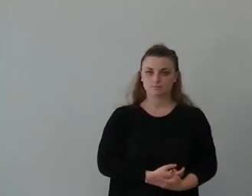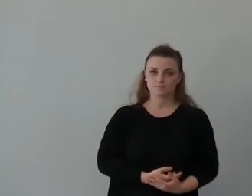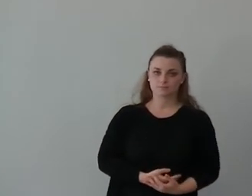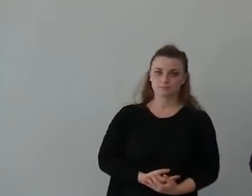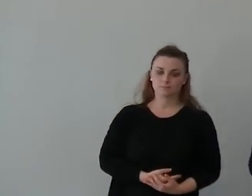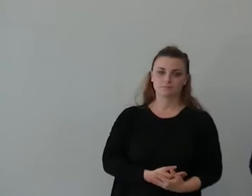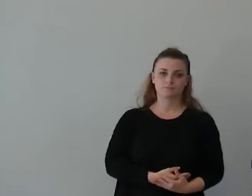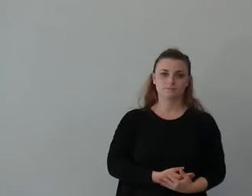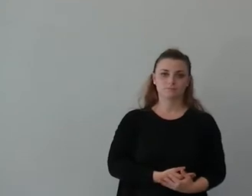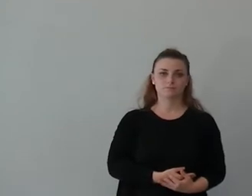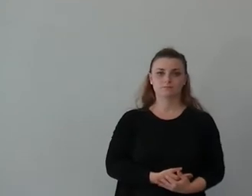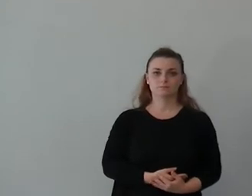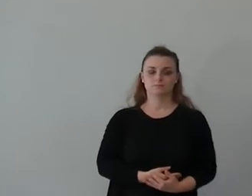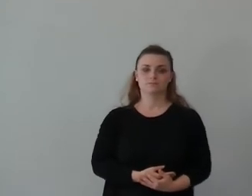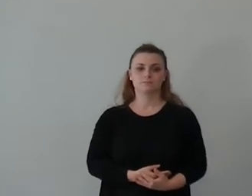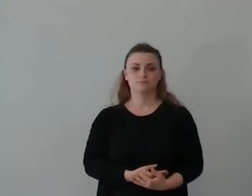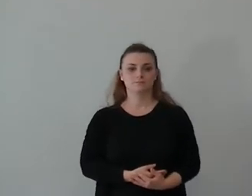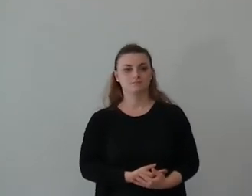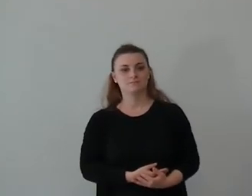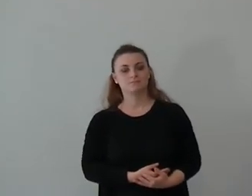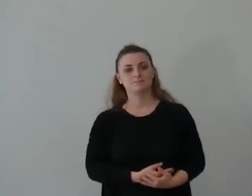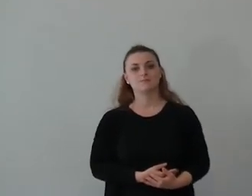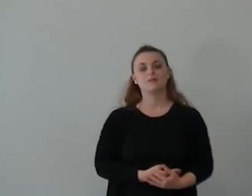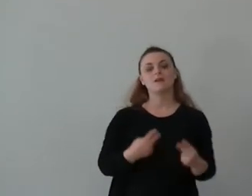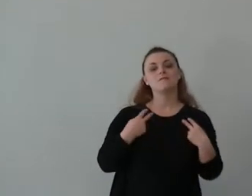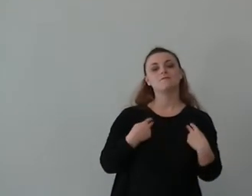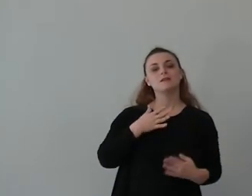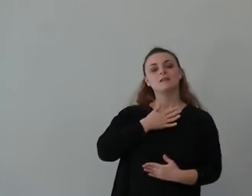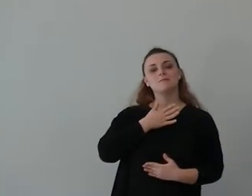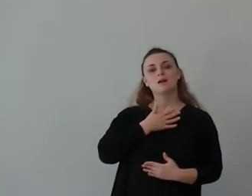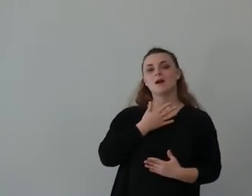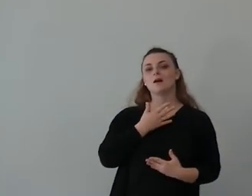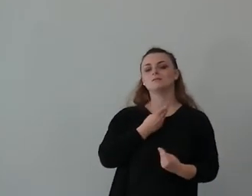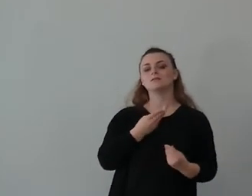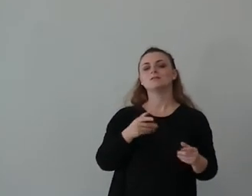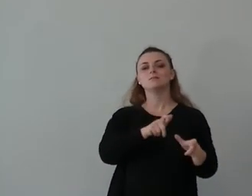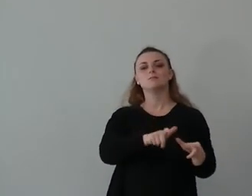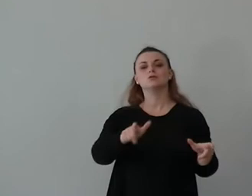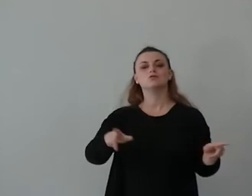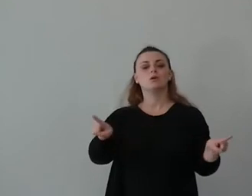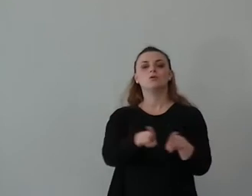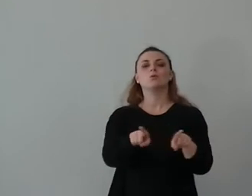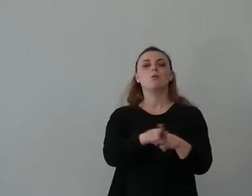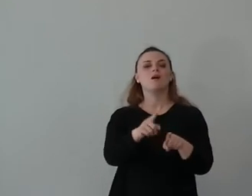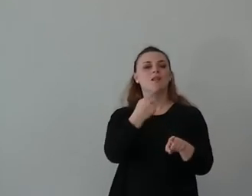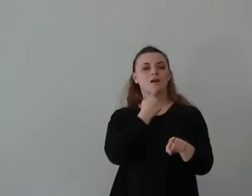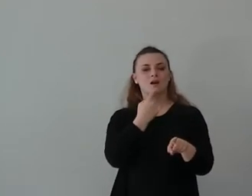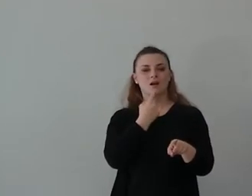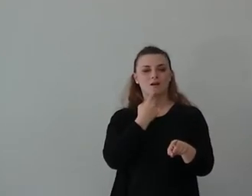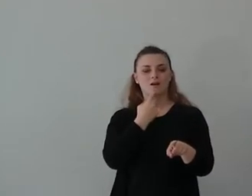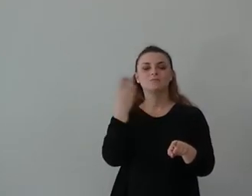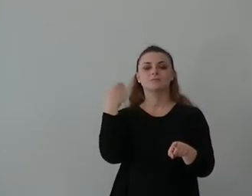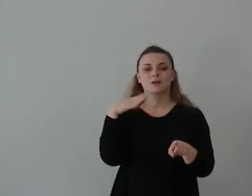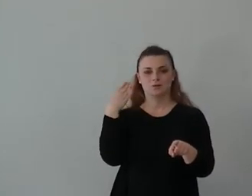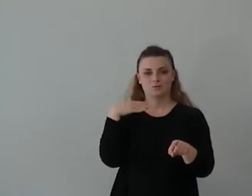avuto la benedizione di avere tante persone Paolo nella mia vita. God has given me the opportunity to disciple many Timothys over the years. Dio